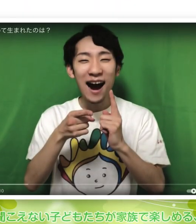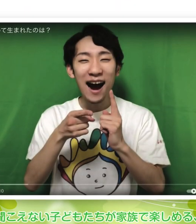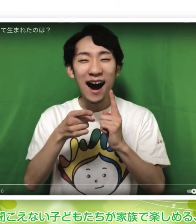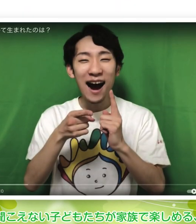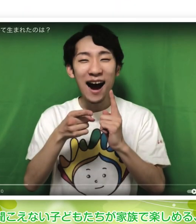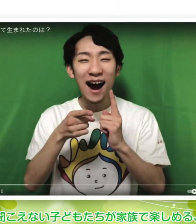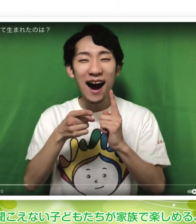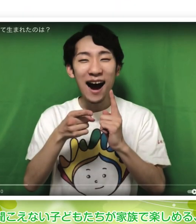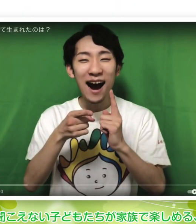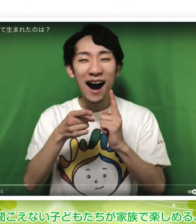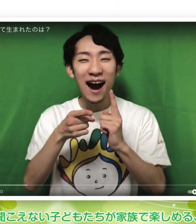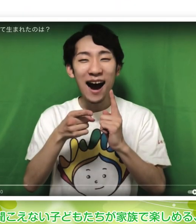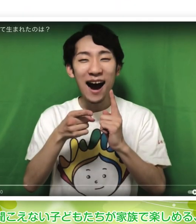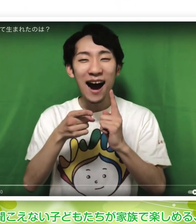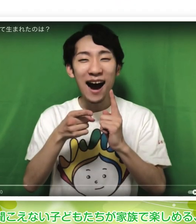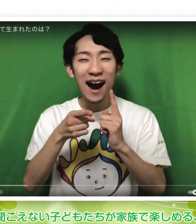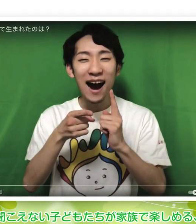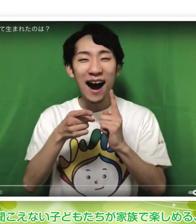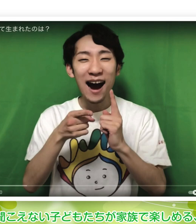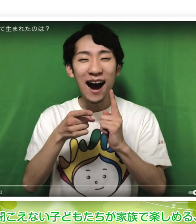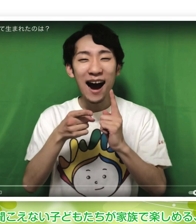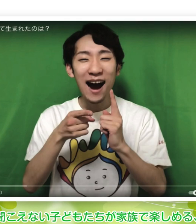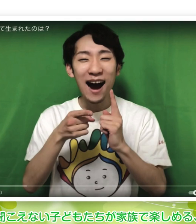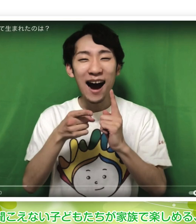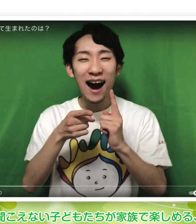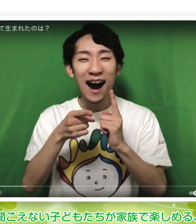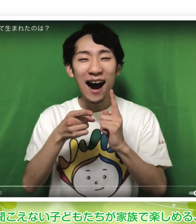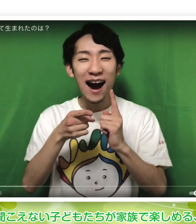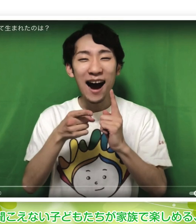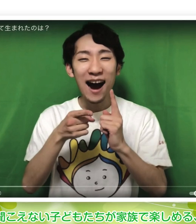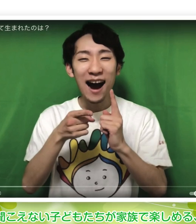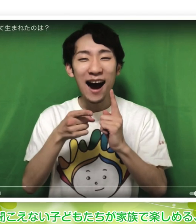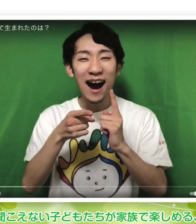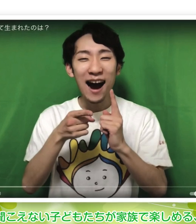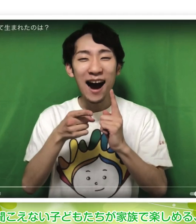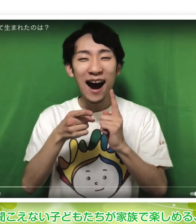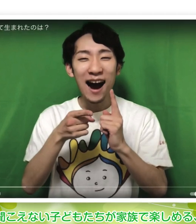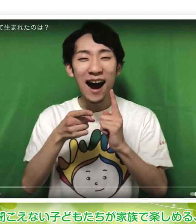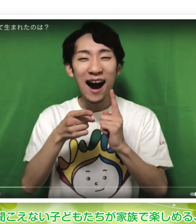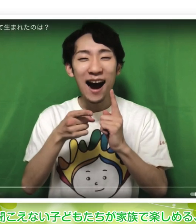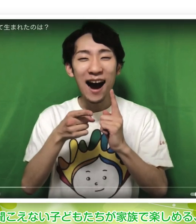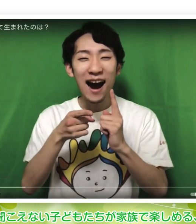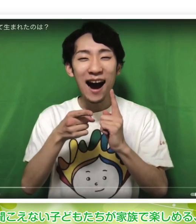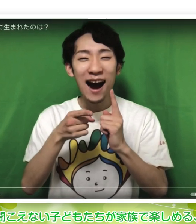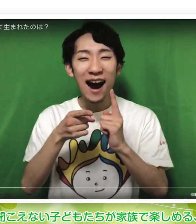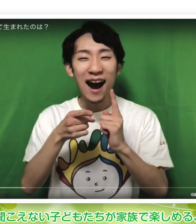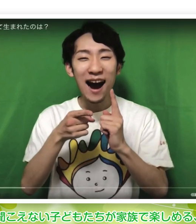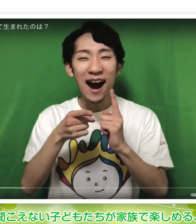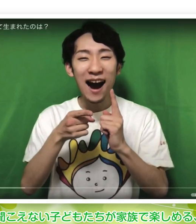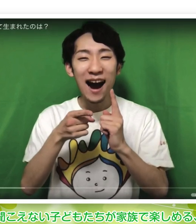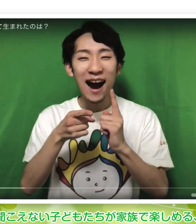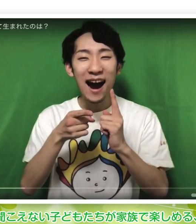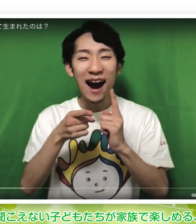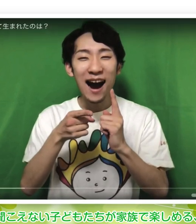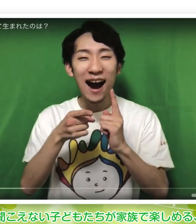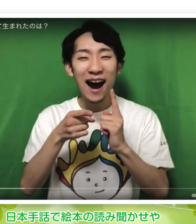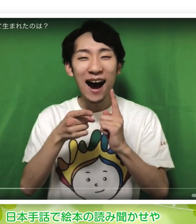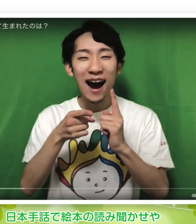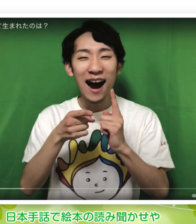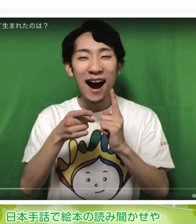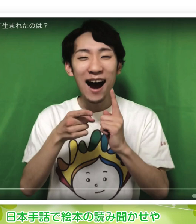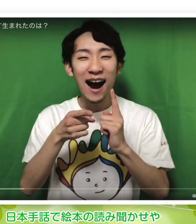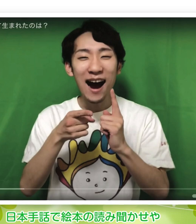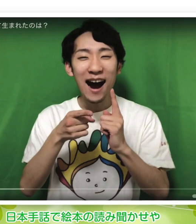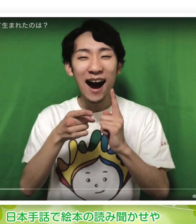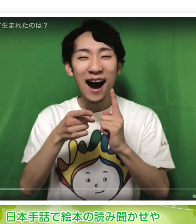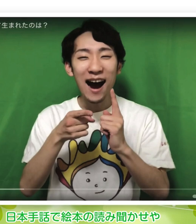耳の聞こえない子どもたちが家族で楽しめる手話を使ったさまざまな動画を配信しています。内